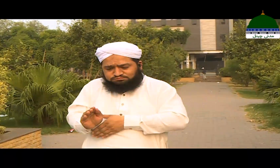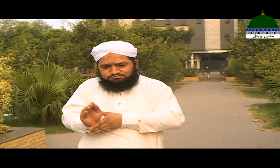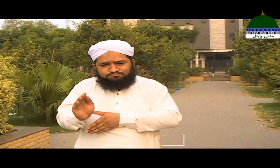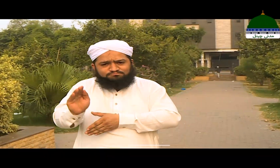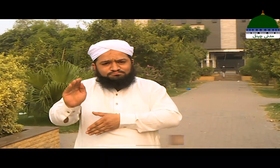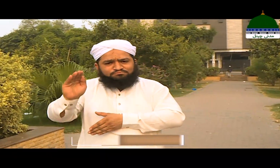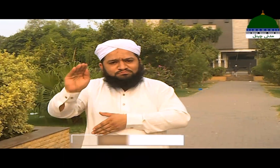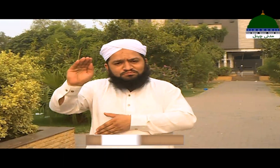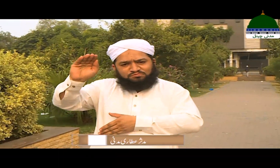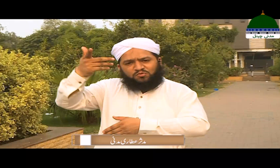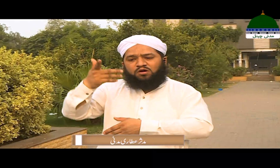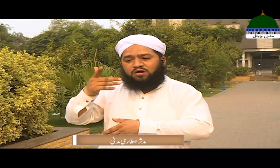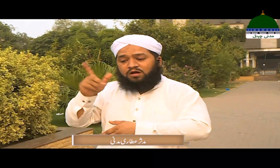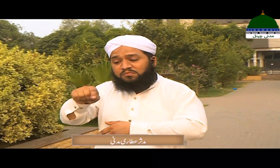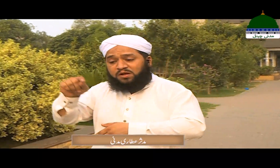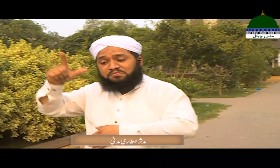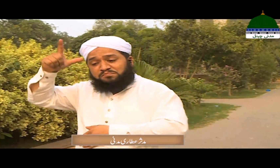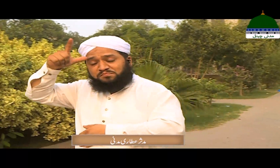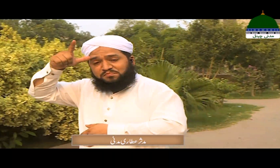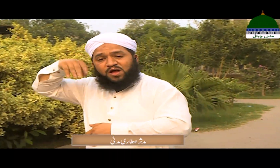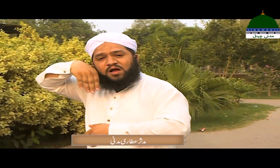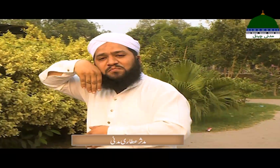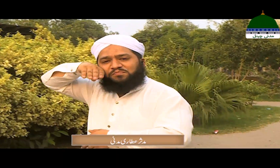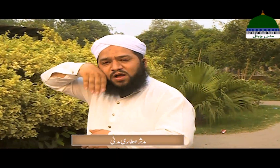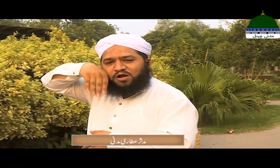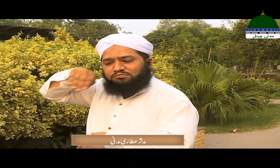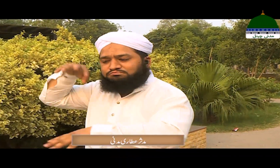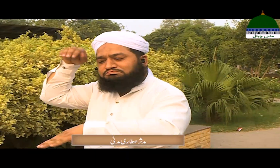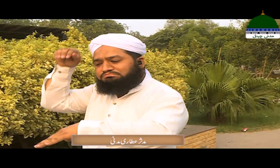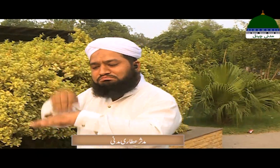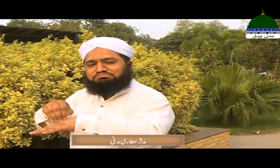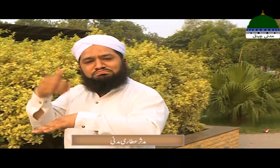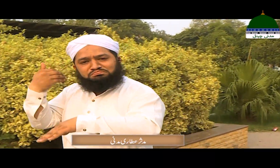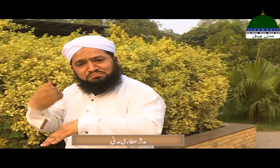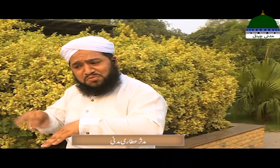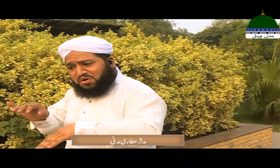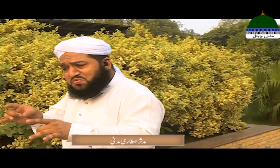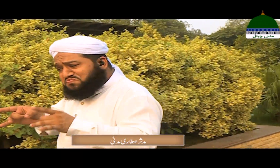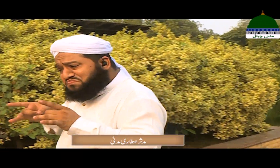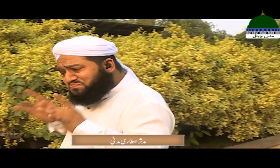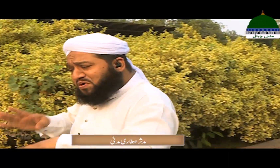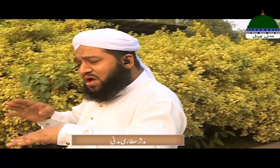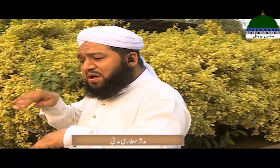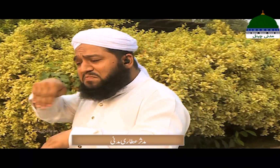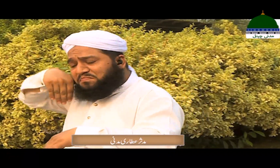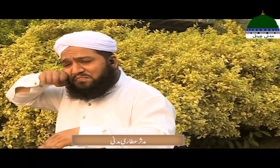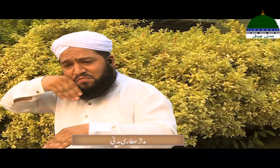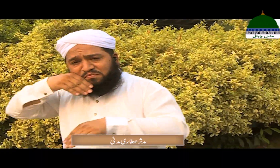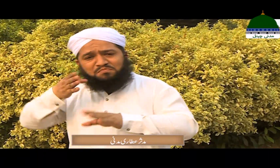نکلا اور اس کی بکری کو ڈس لیا۔ سانپ کا زہر ایسا جان لیوا تھا کہ فوراً بکری کی موت واقع